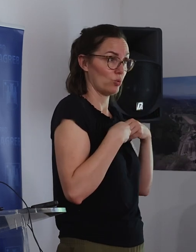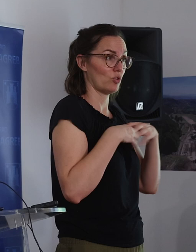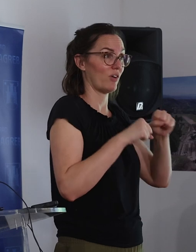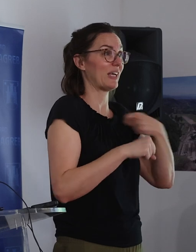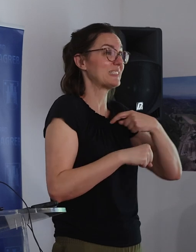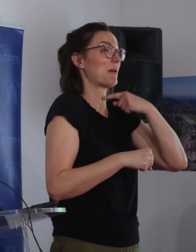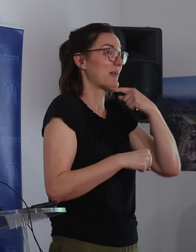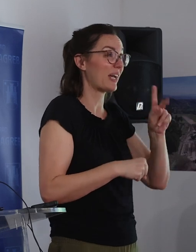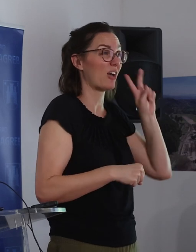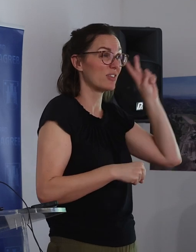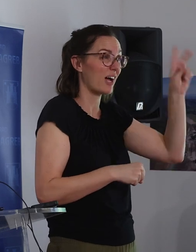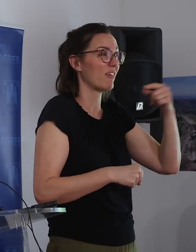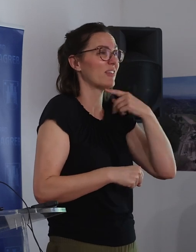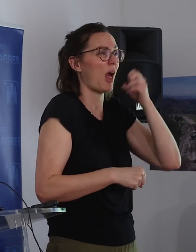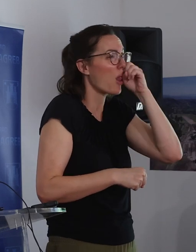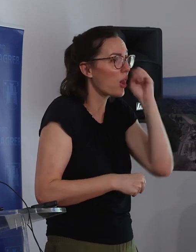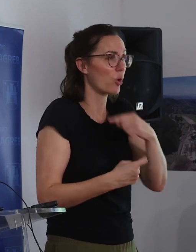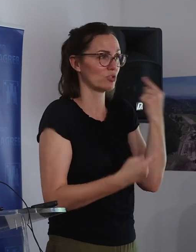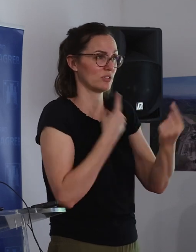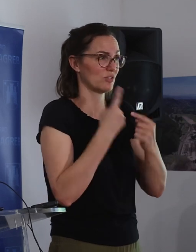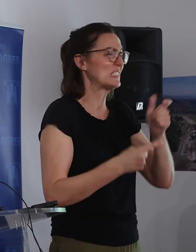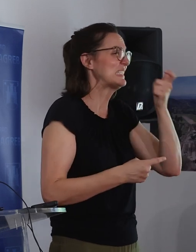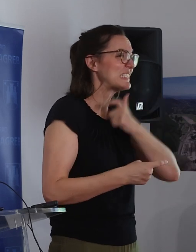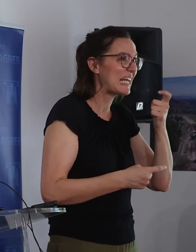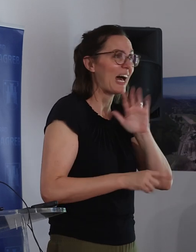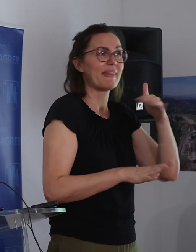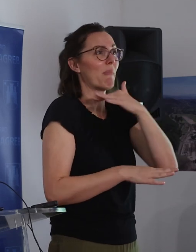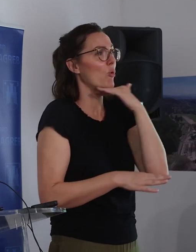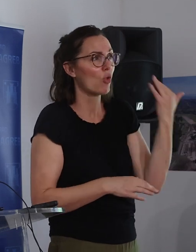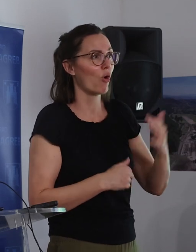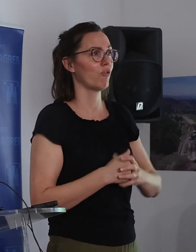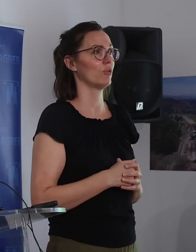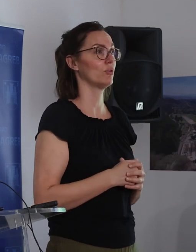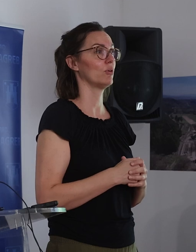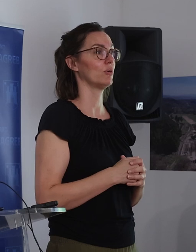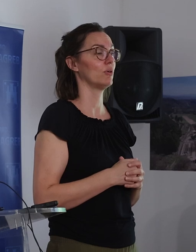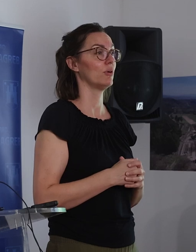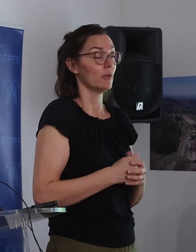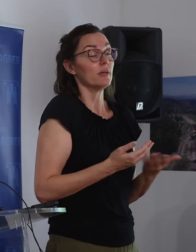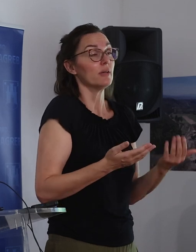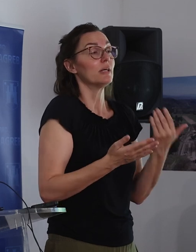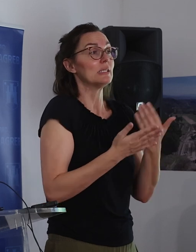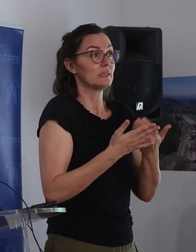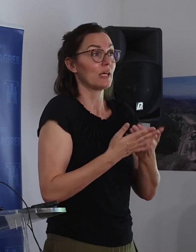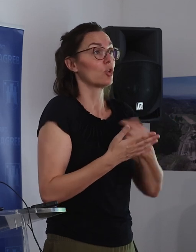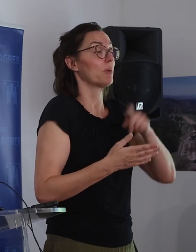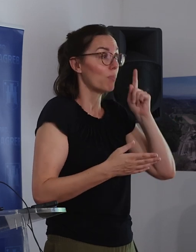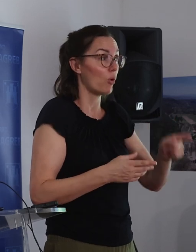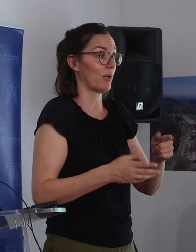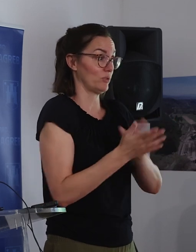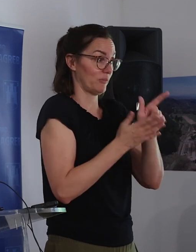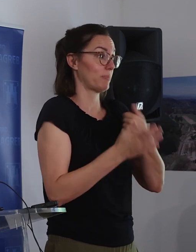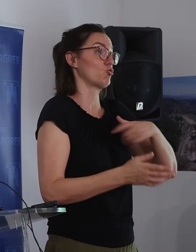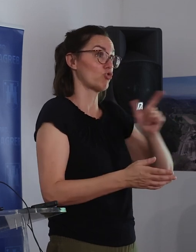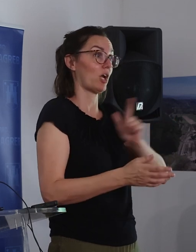da je vozni park podkapacitiran ZET-a, da on zastario, da je on nedovoljan, i zato smo i morali, dok čekamo da